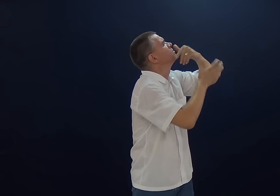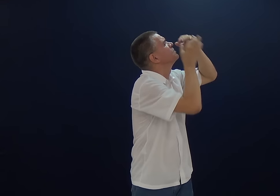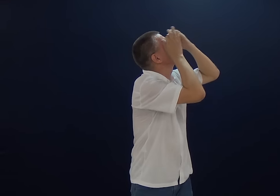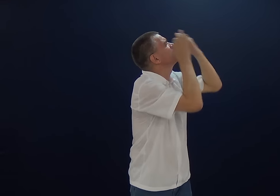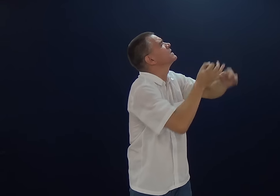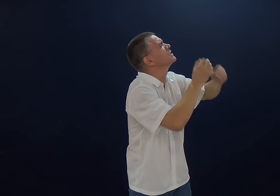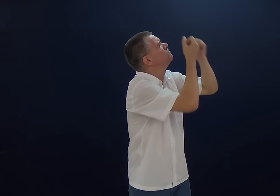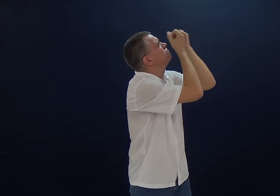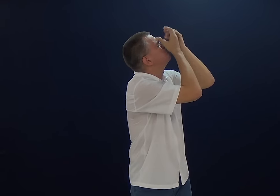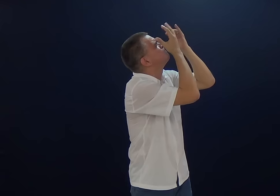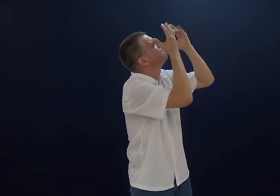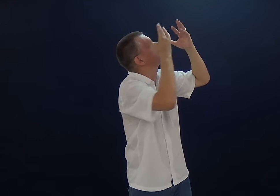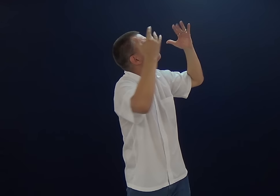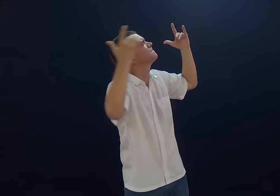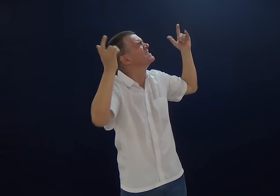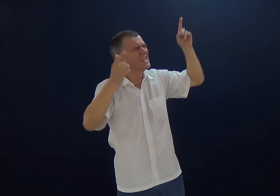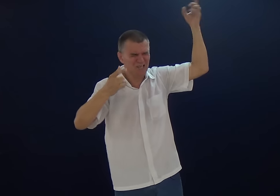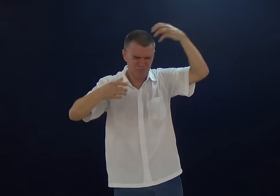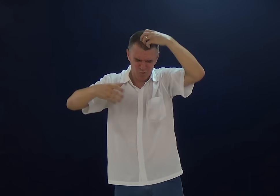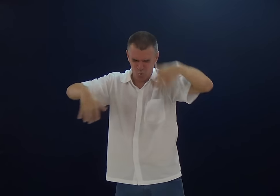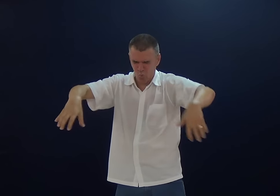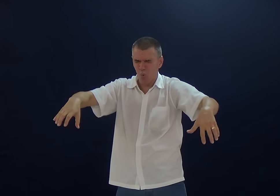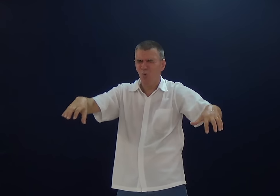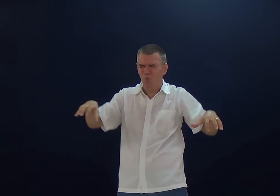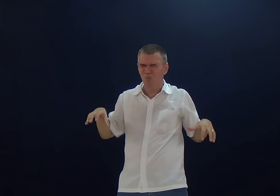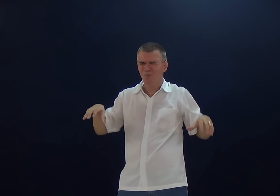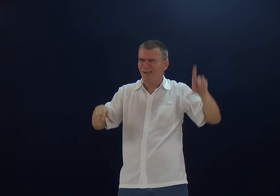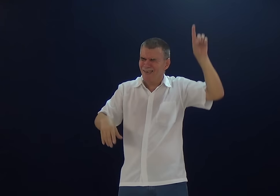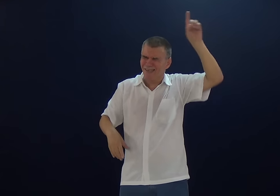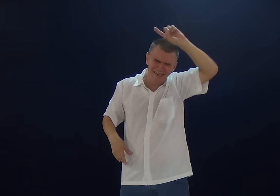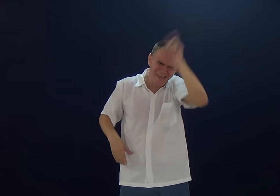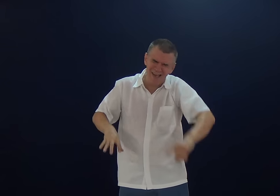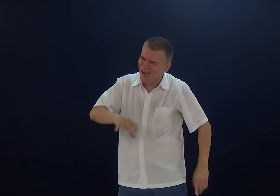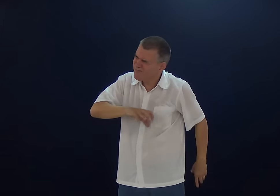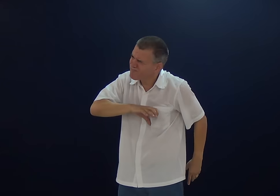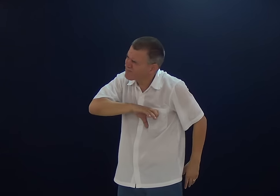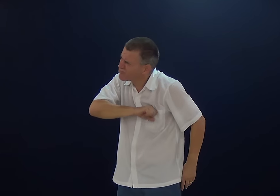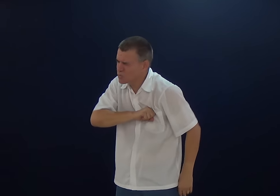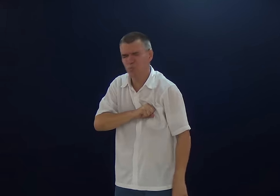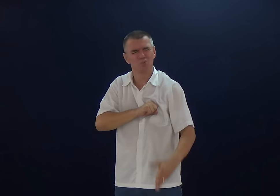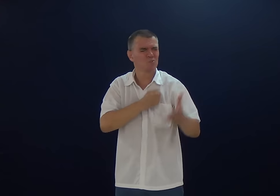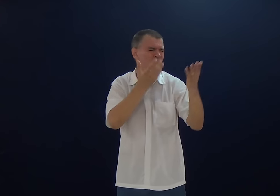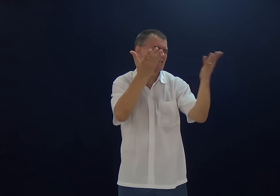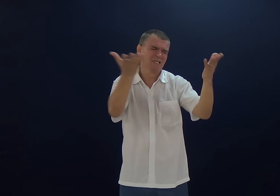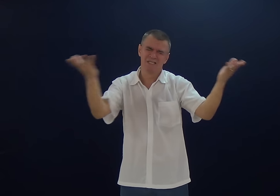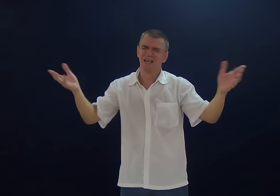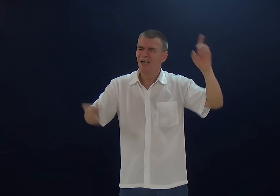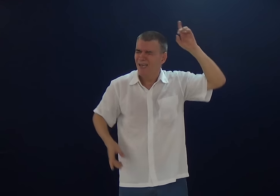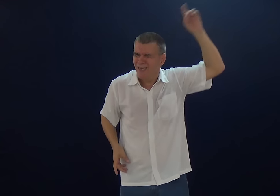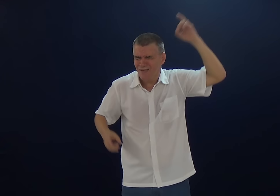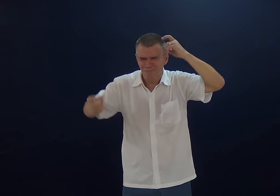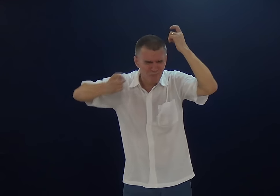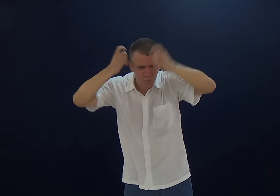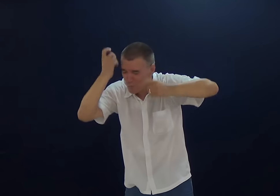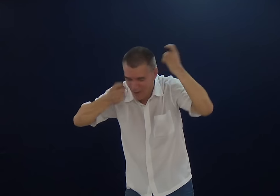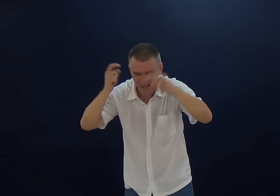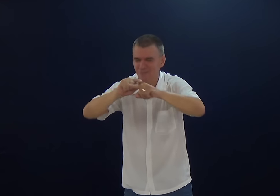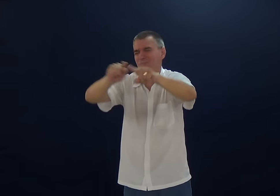nós queremos ó Deus experimentar confessar os nossos pecados para poder ver o teu Trono de Glória